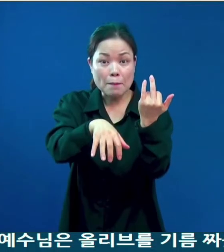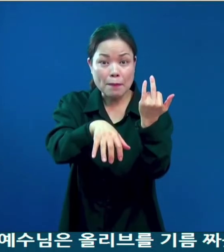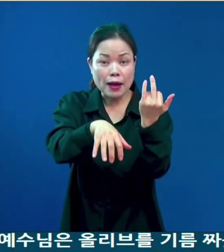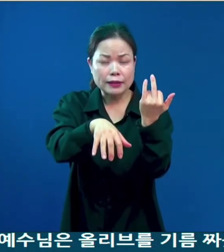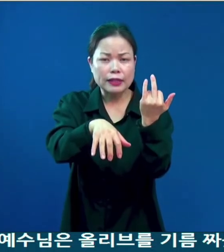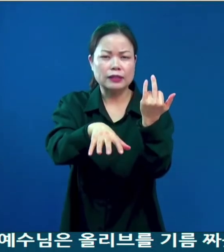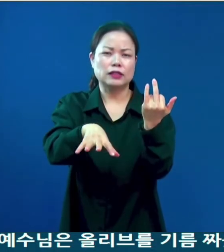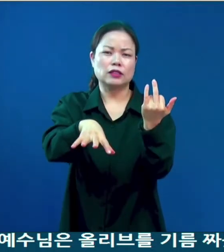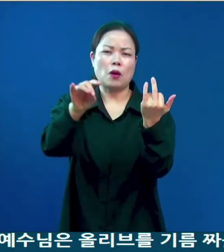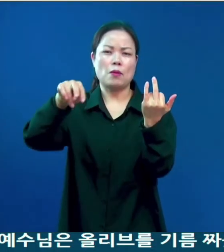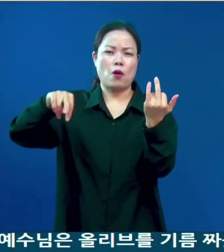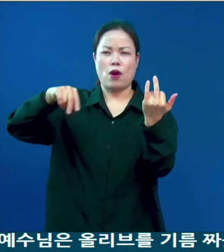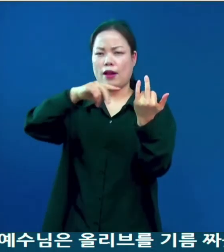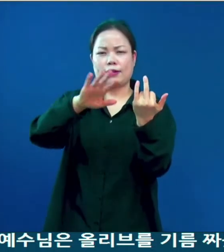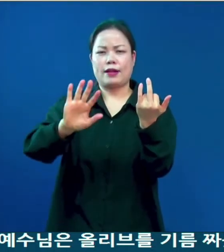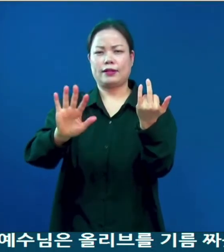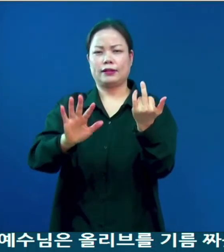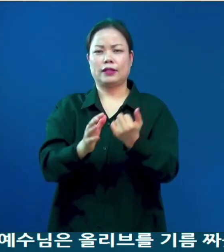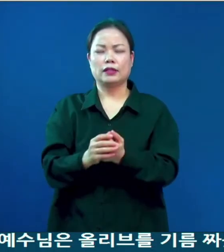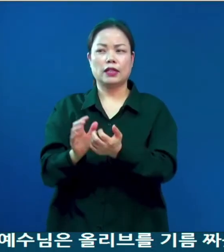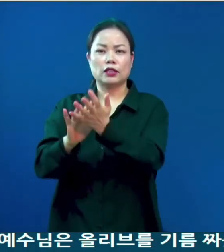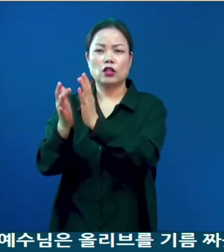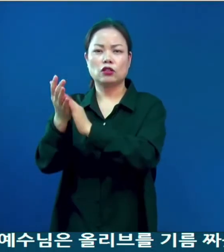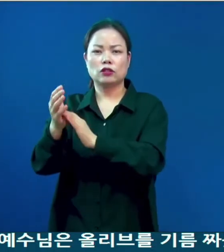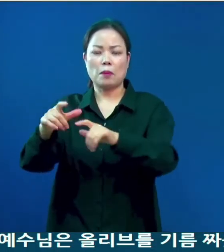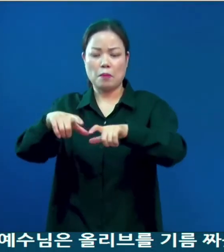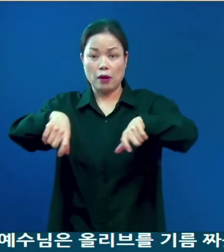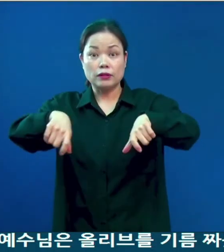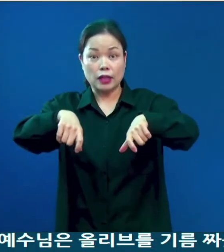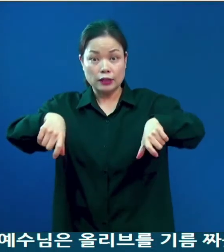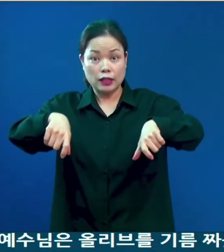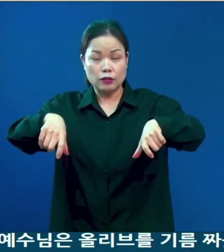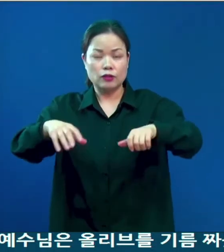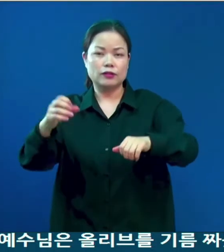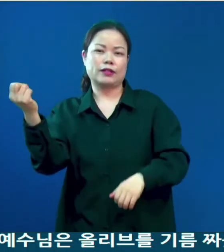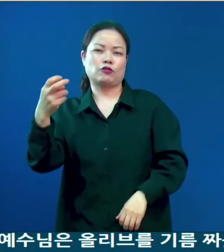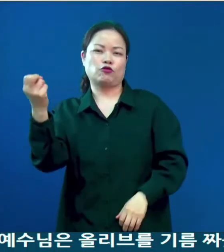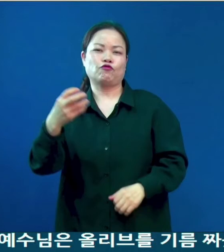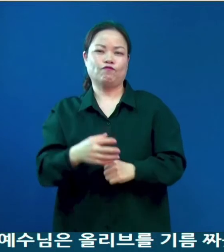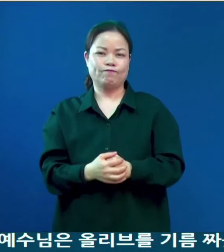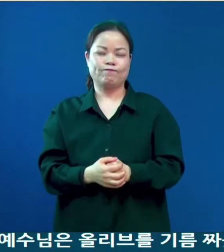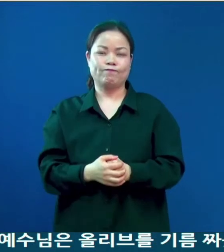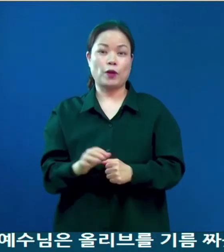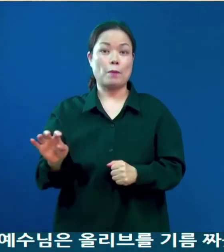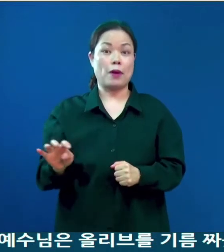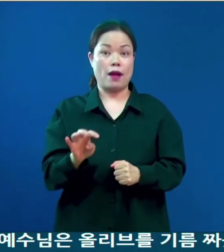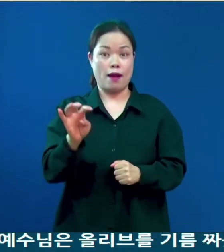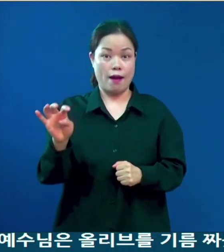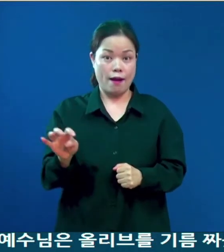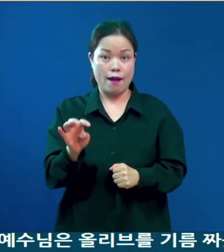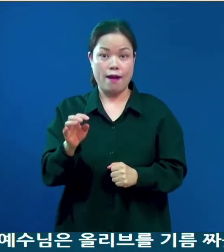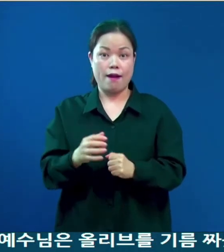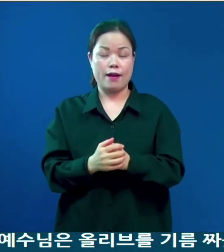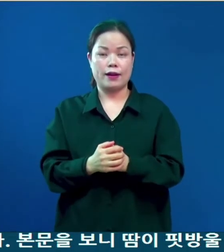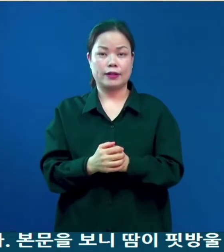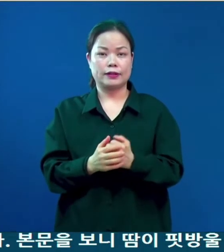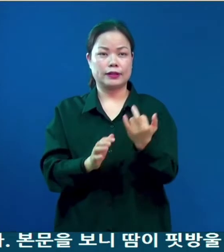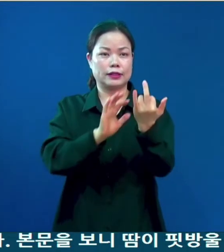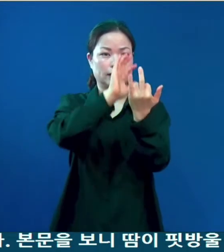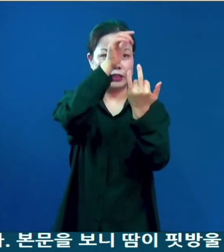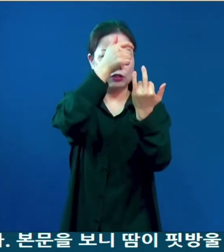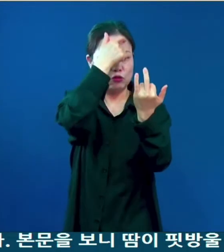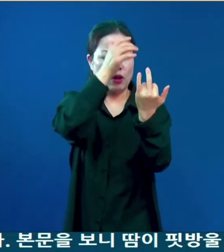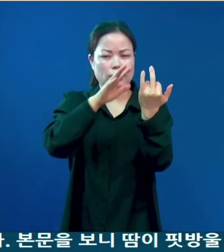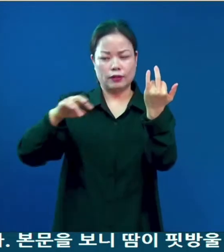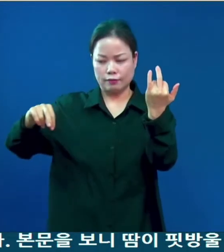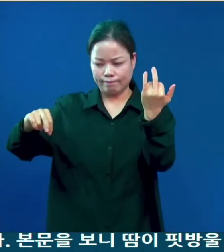것이 아님을 알 수 있습니다. 우리 예수님께서는 평소에도 자주 또 그리고 반복적으로 이렇게 겟세마네에